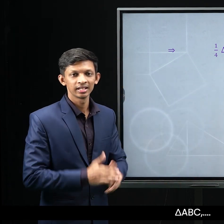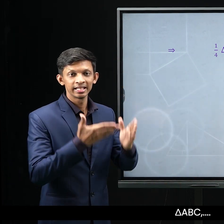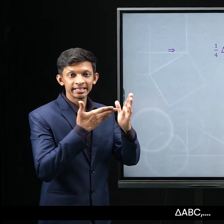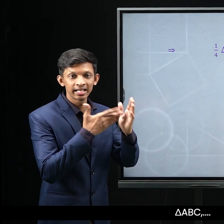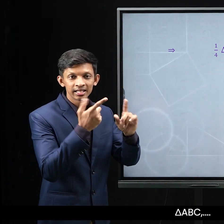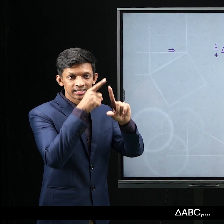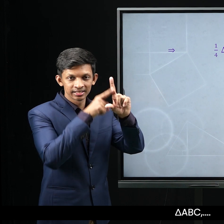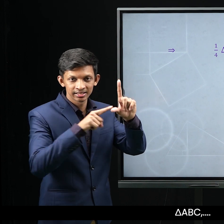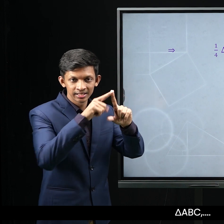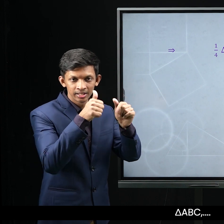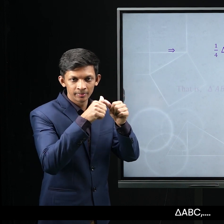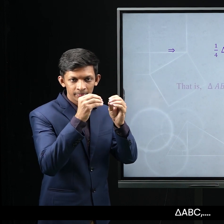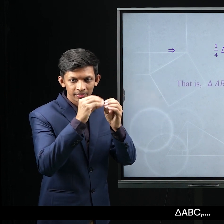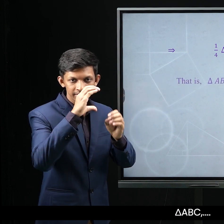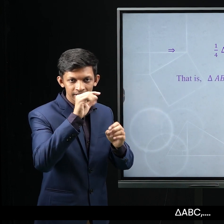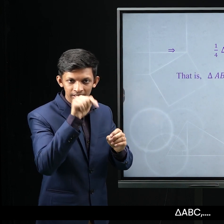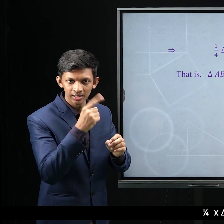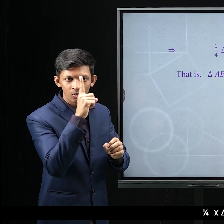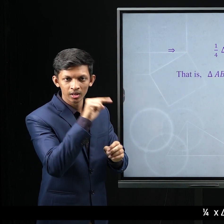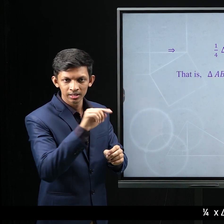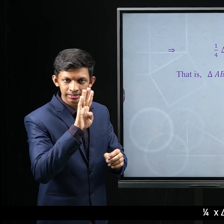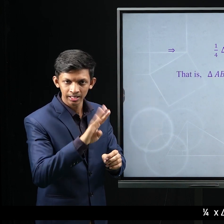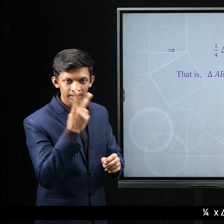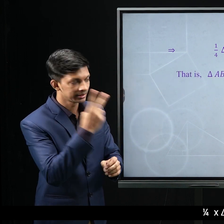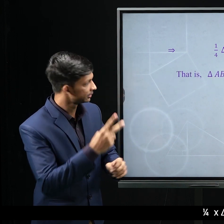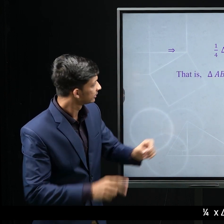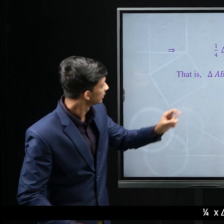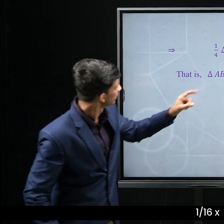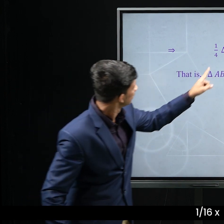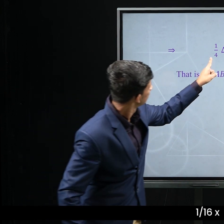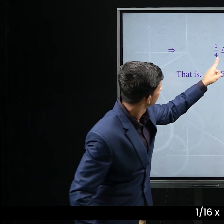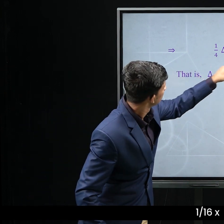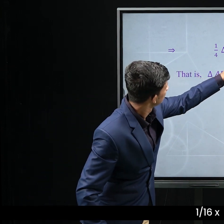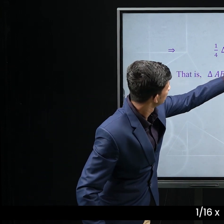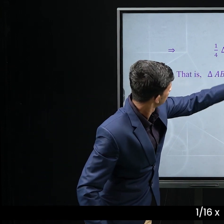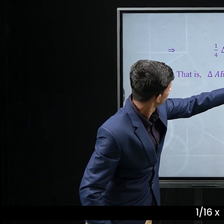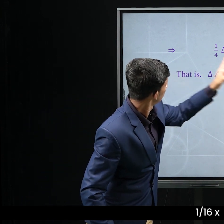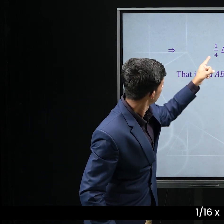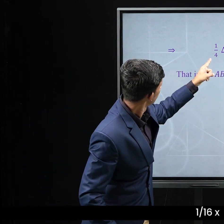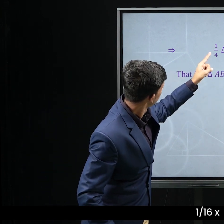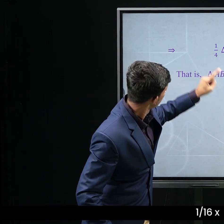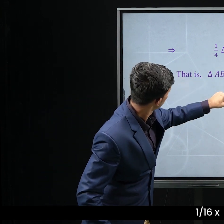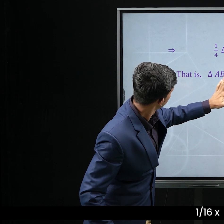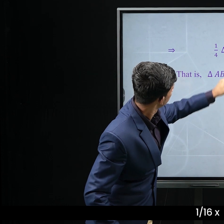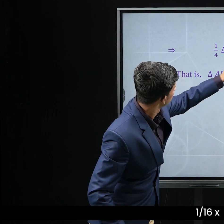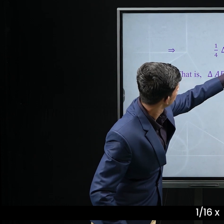ಅದು ತ್ರಿಕೋನ ಎಬಿಸಿ 1/4 ತ್ರಿಕೋನ ಎಬಿಸಿ 1/16